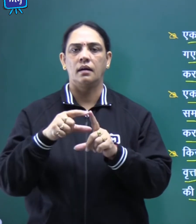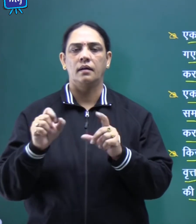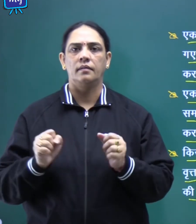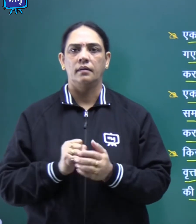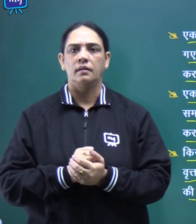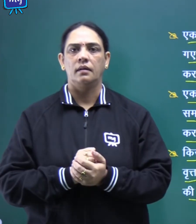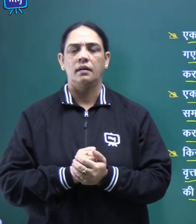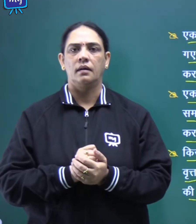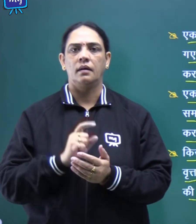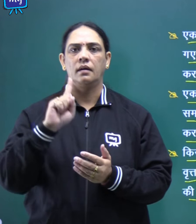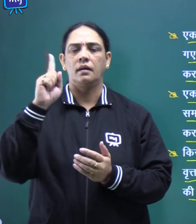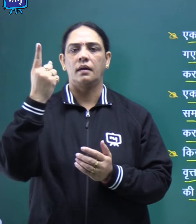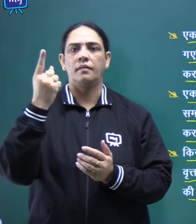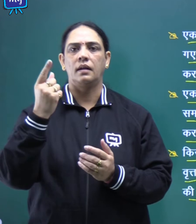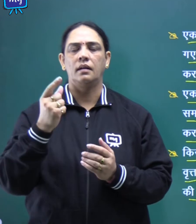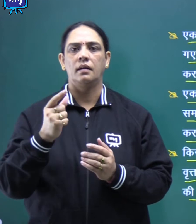केवल चित्र।